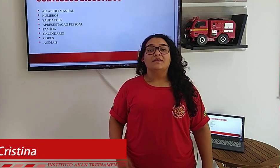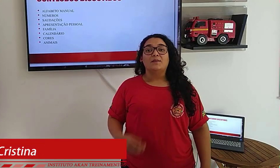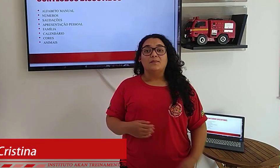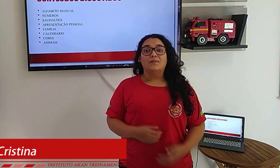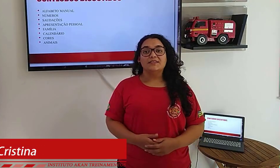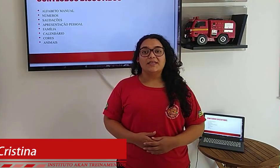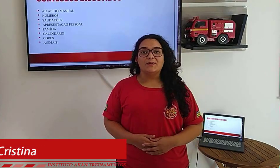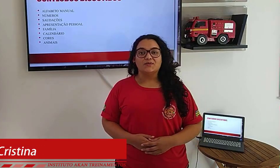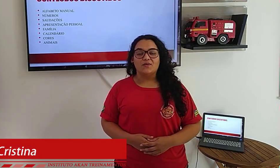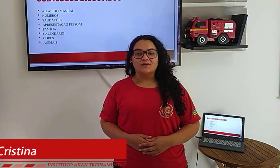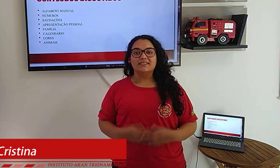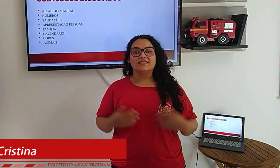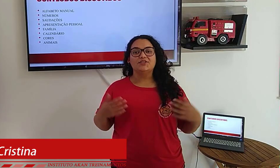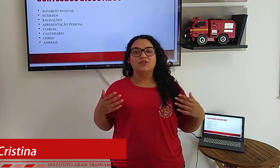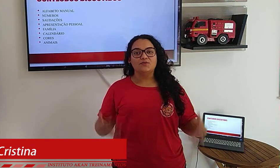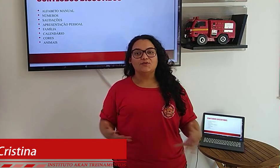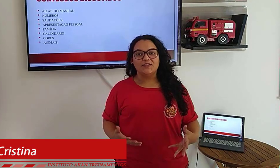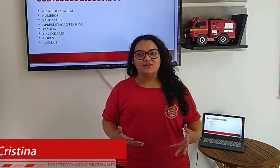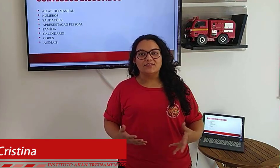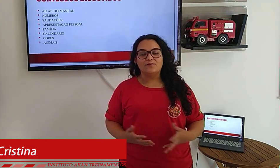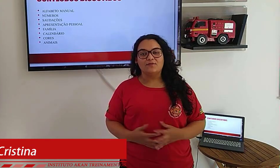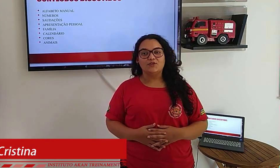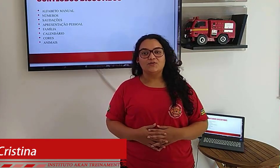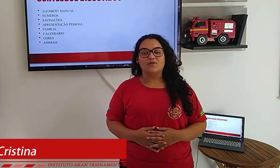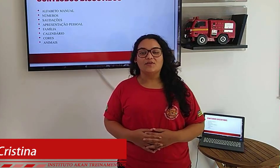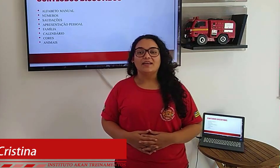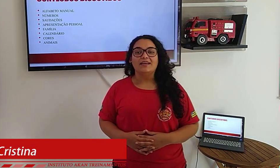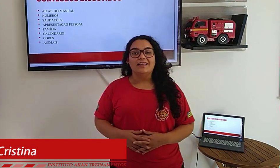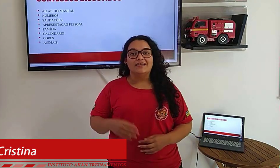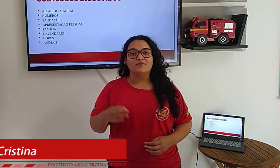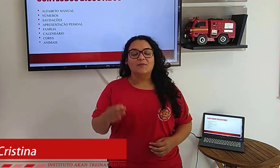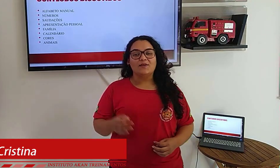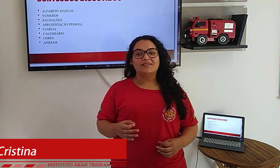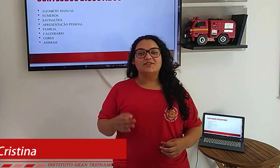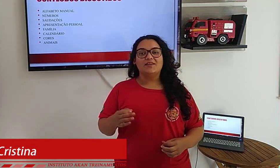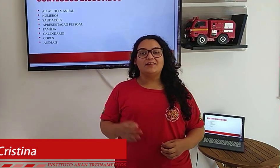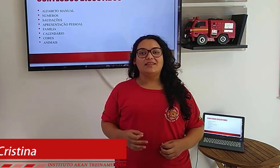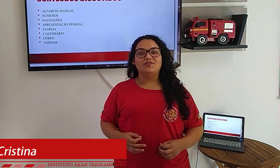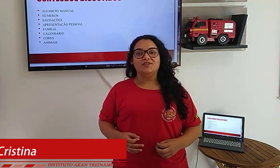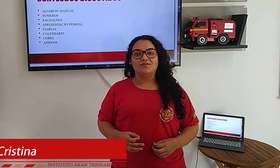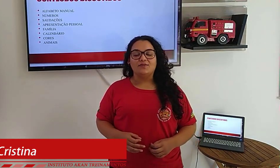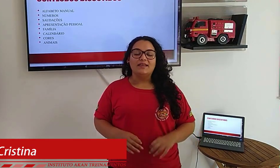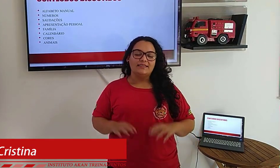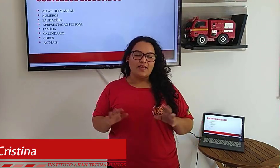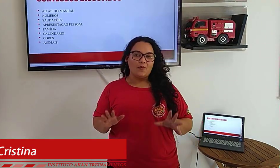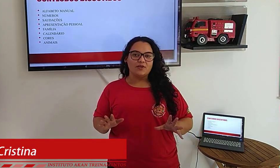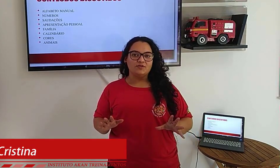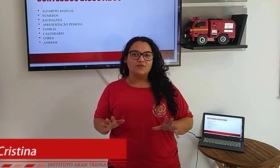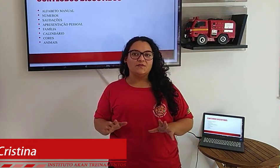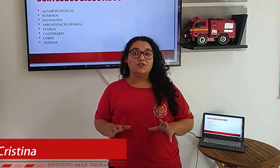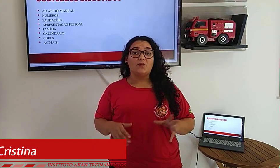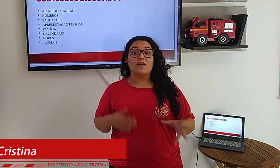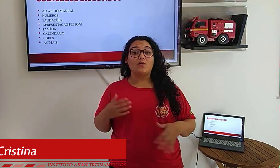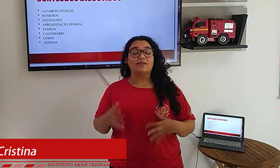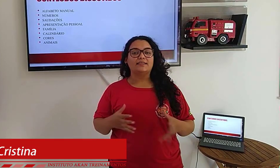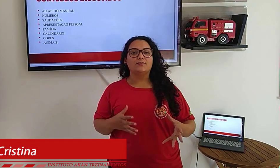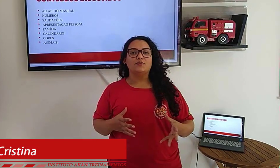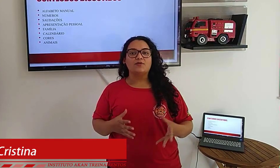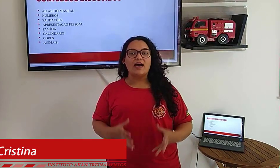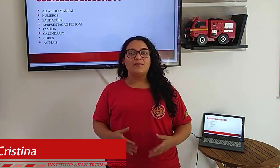Pois é, pessoal, vocês assistiram o vídeo agora, então eu espero que vocês tenham entendido. Sei que é um pouquinho difícil porque acontece muito rápido, mas o que